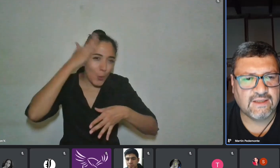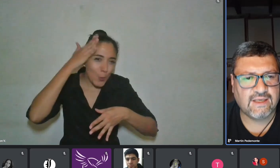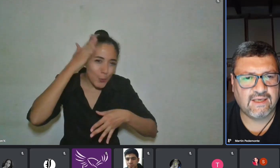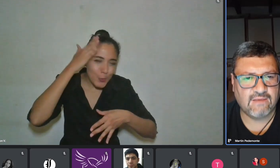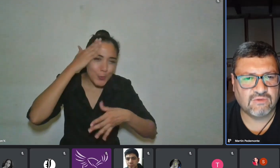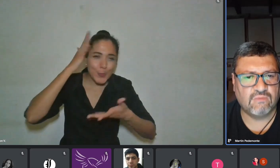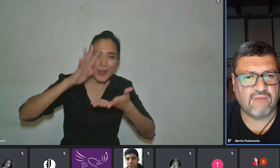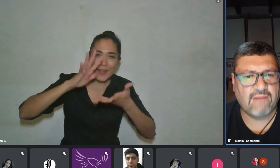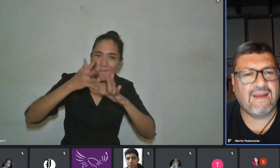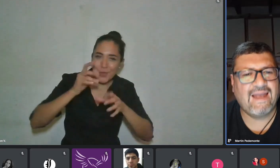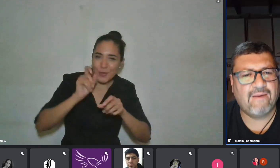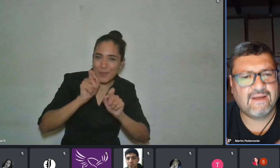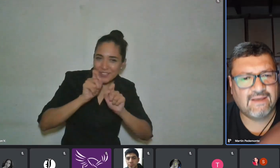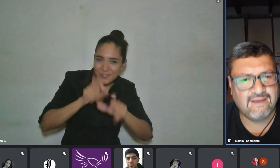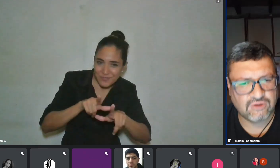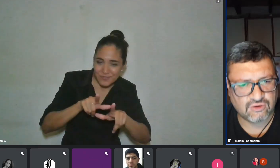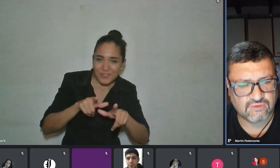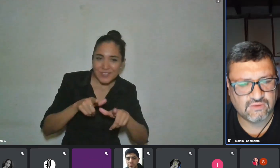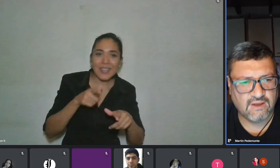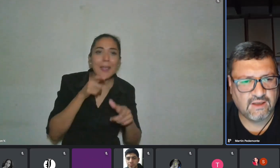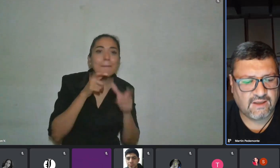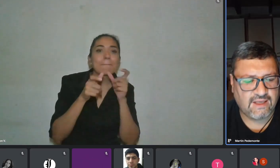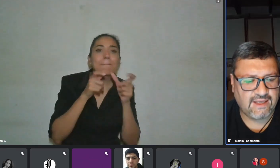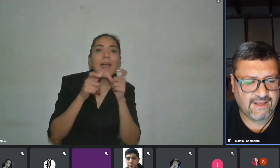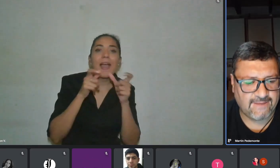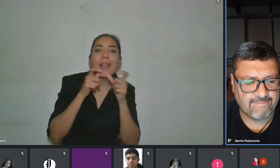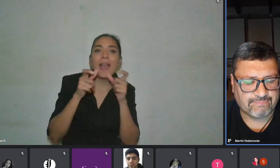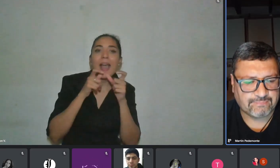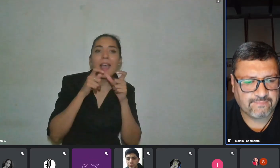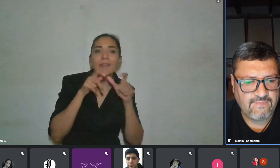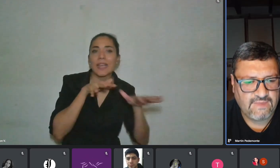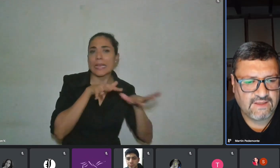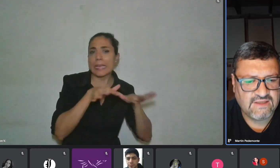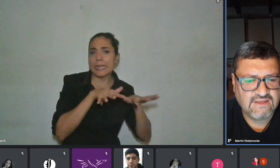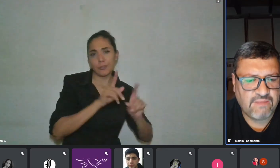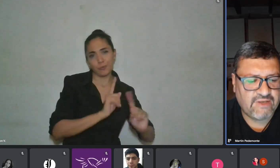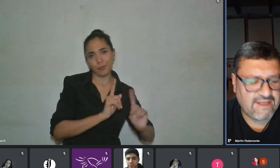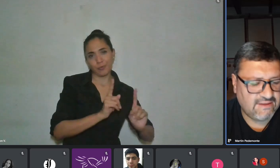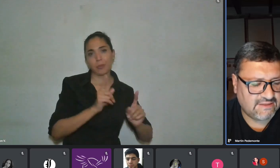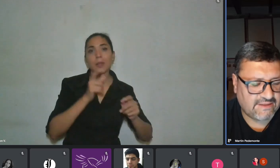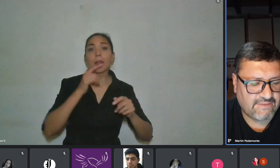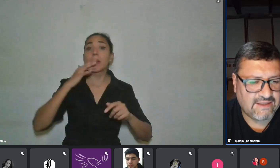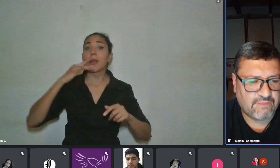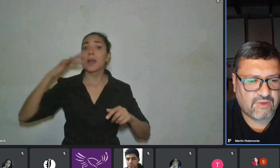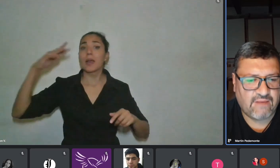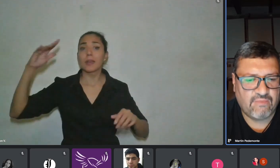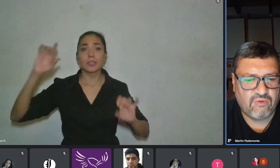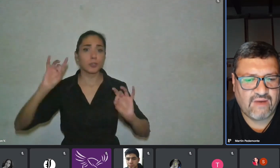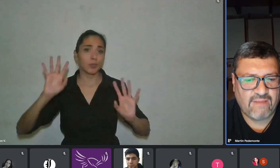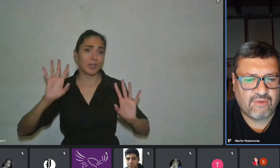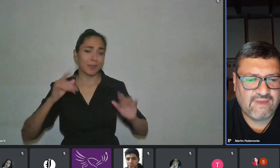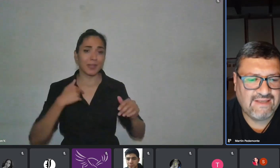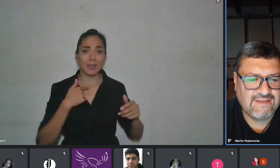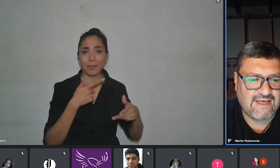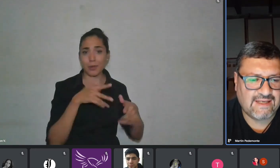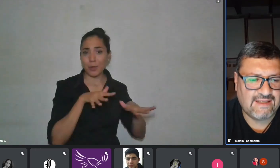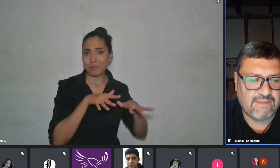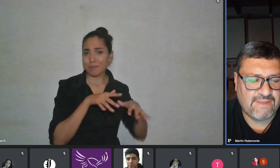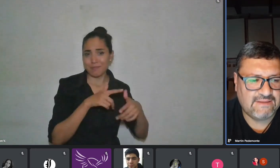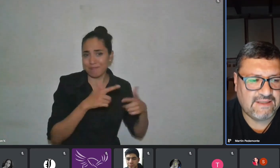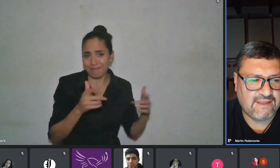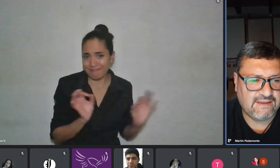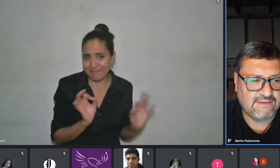político que son más palabras que hechos. Eh, sí se podría intervenir, por ejemplo, una provincia